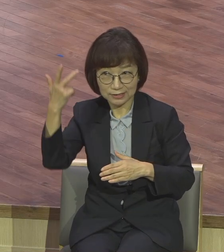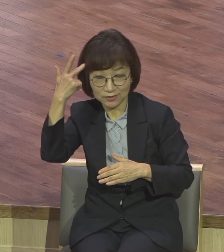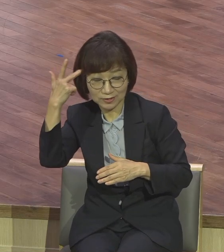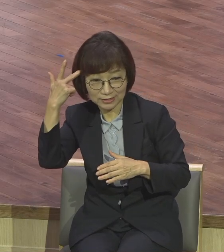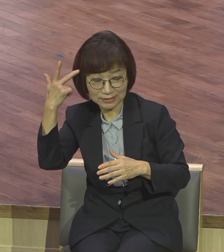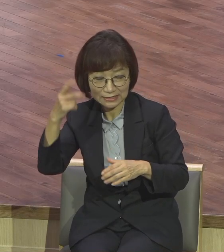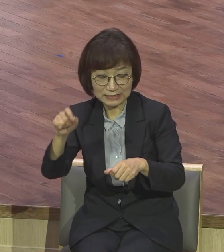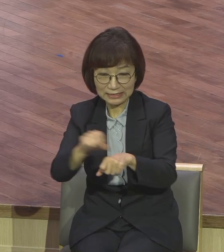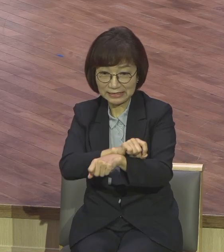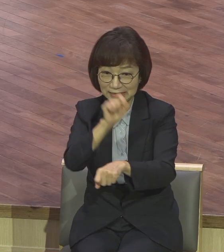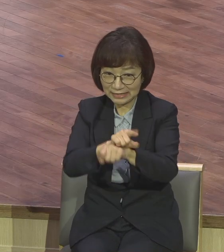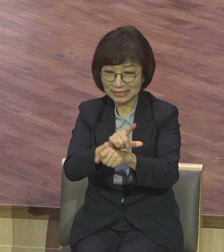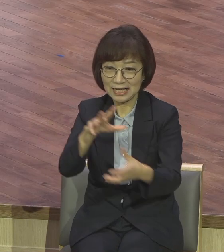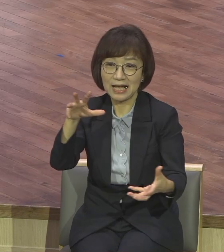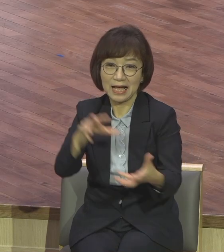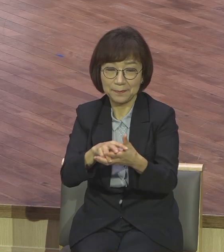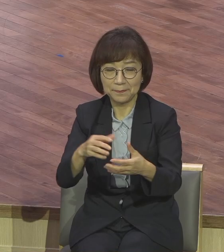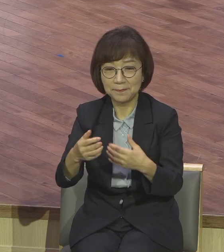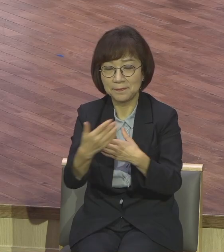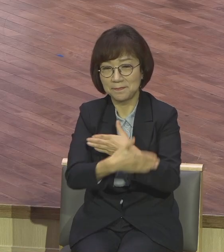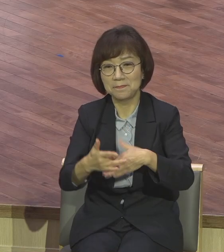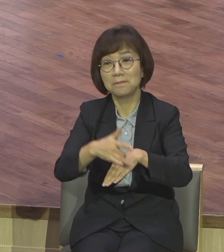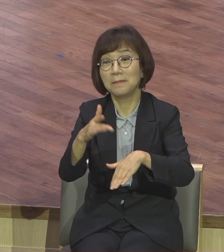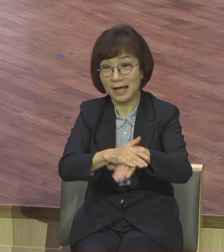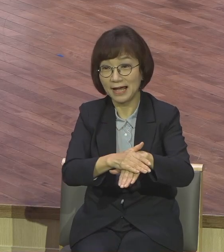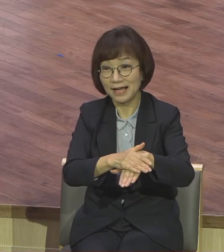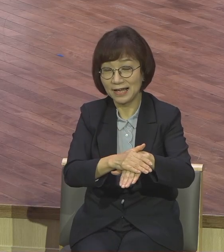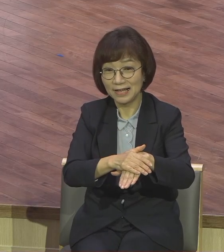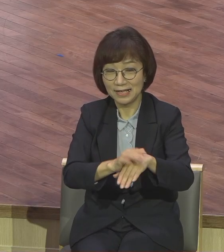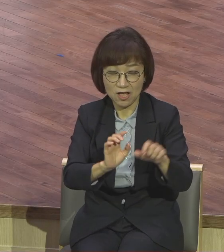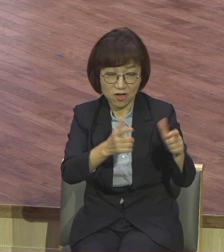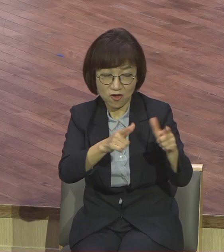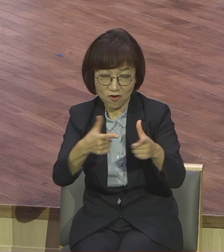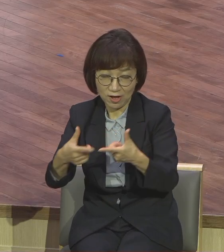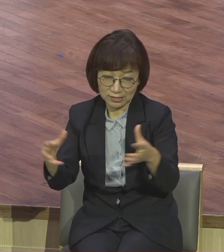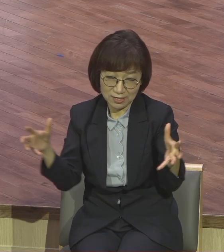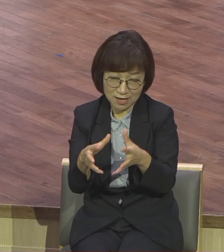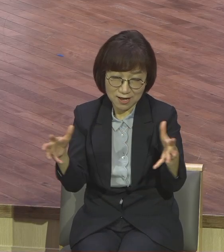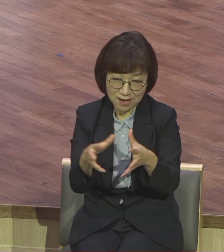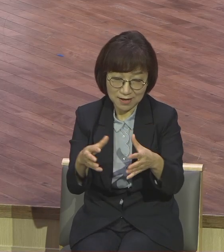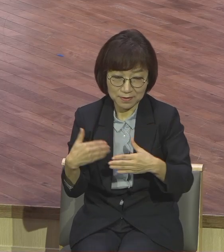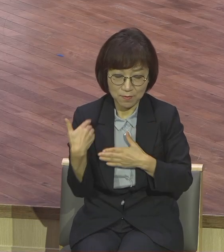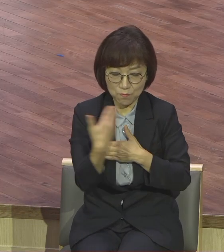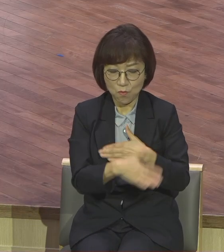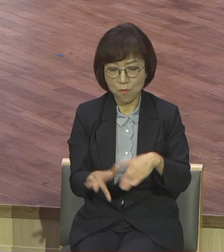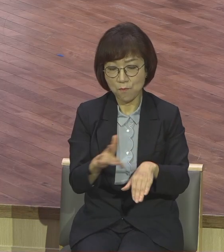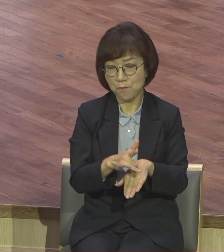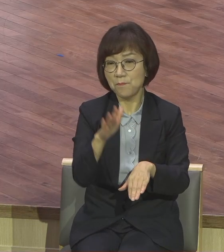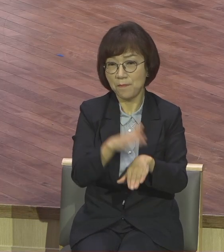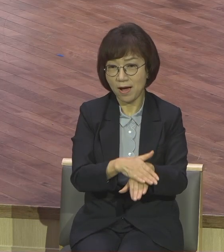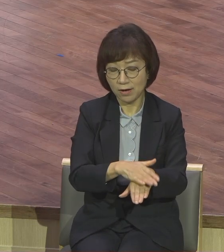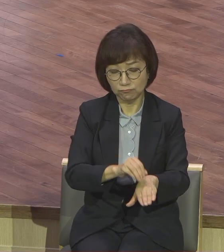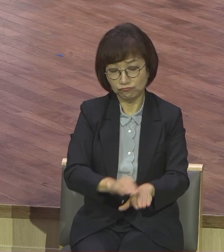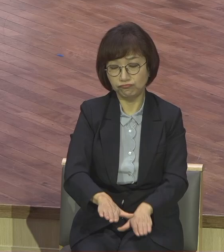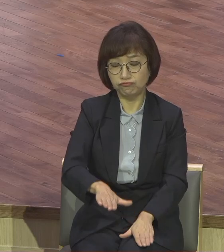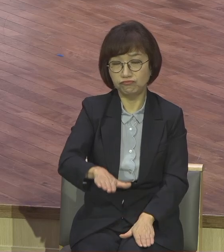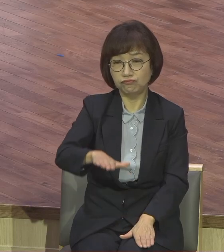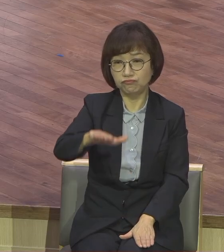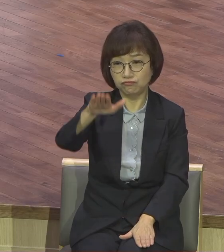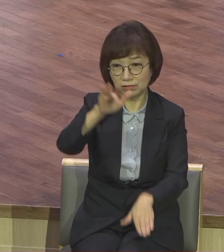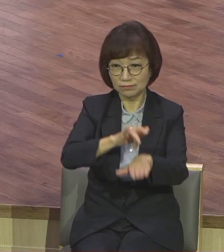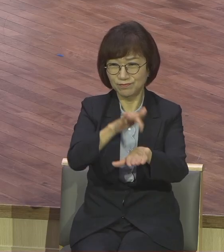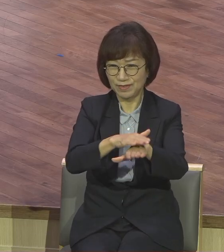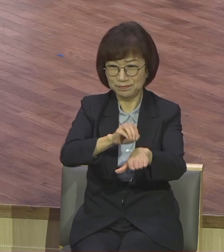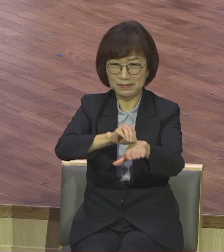가지고 여러 가지 또 다른 특성을 합친 포괄적 개념이지요. 체질, 이렇게 말할